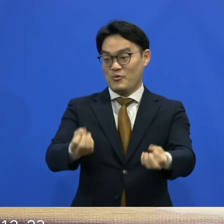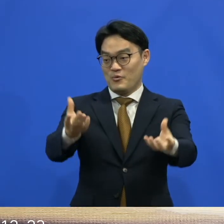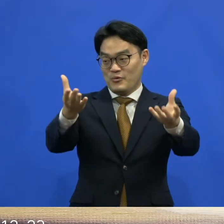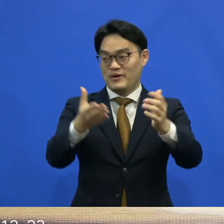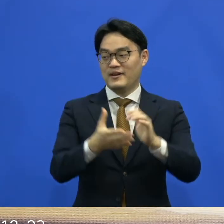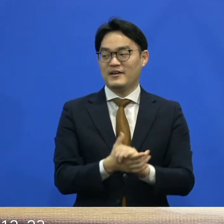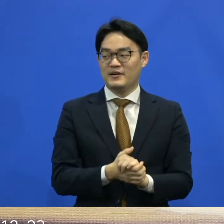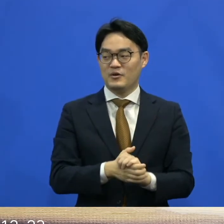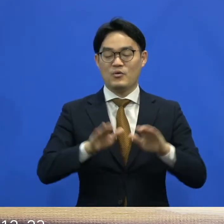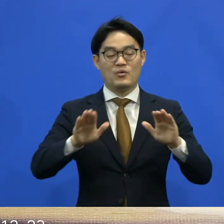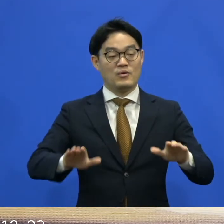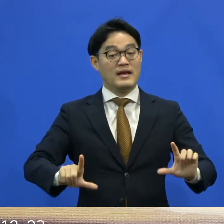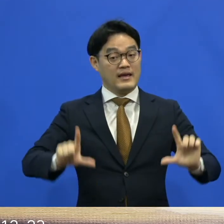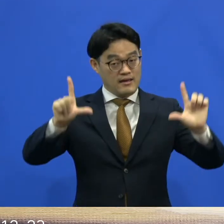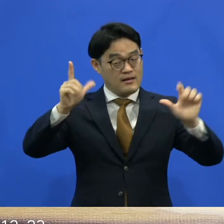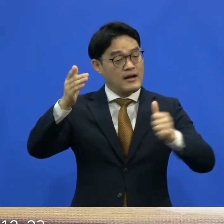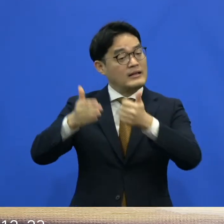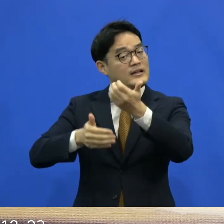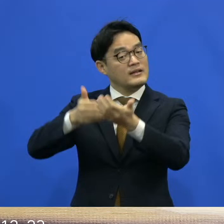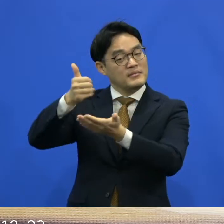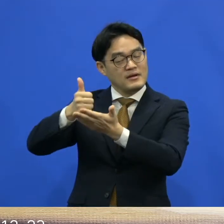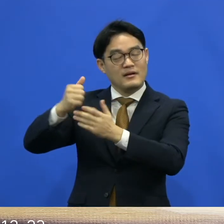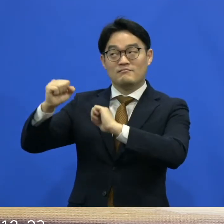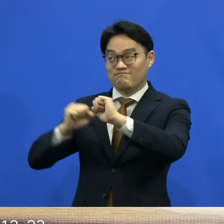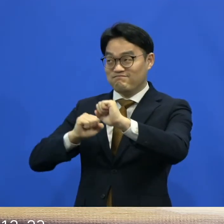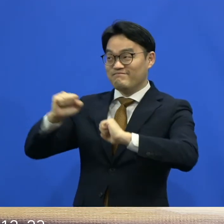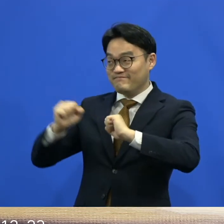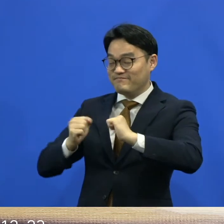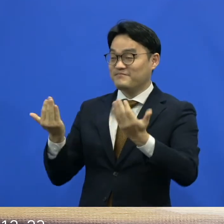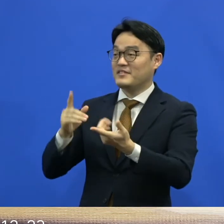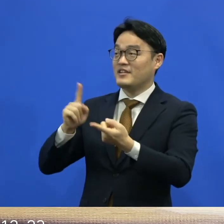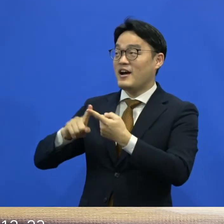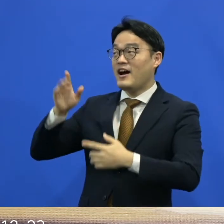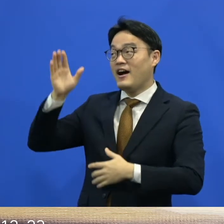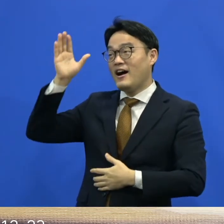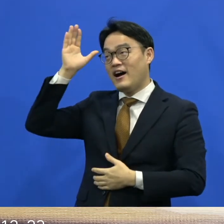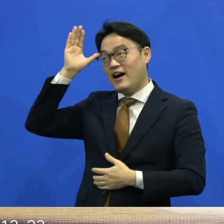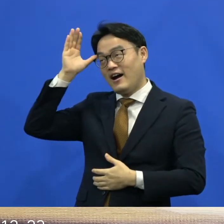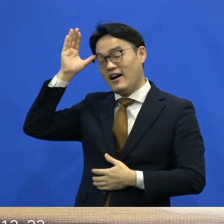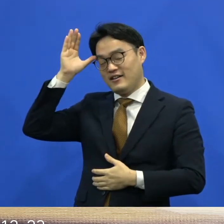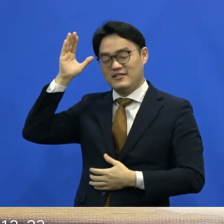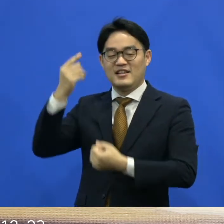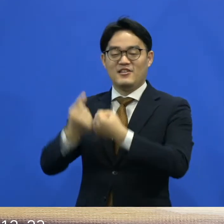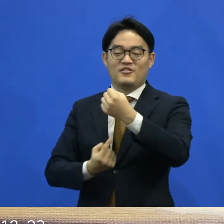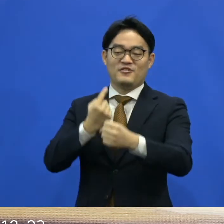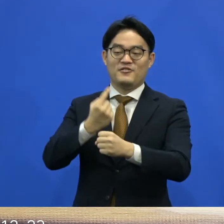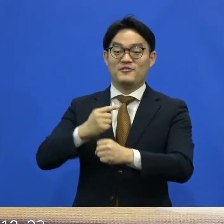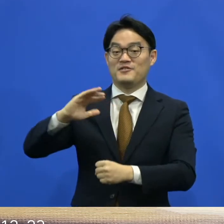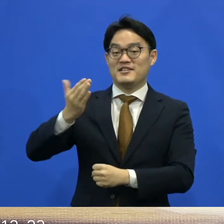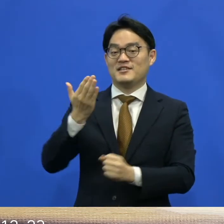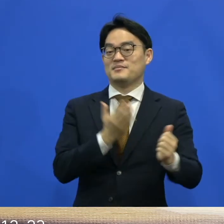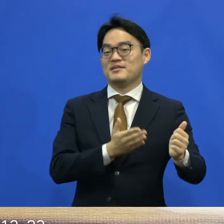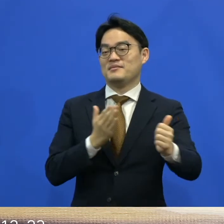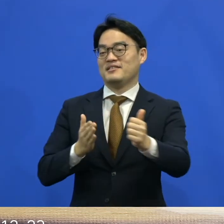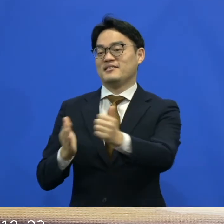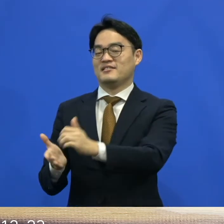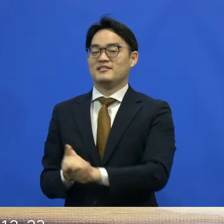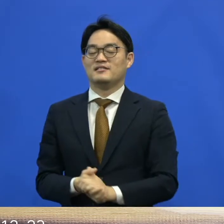이 한 해 하나님이 무슨 일을 행하실지 기대감으로 가득한 한 해가 되시기를